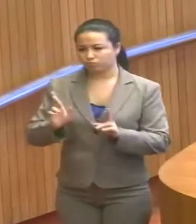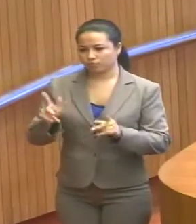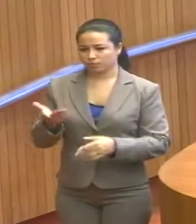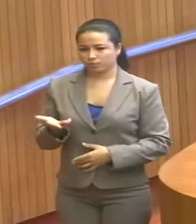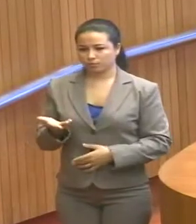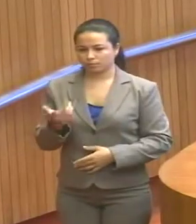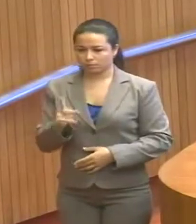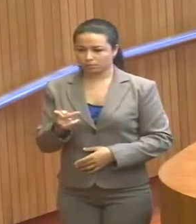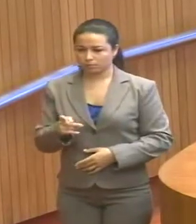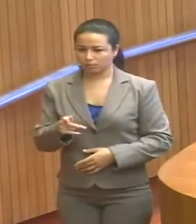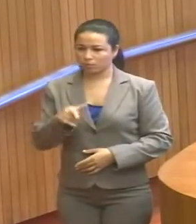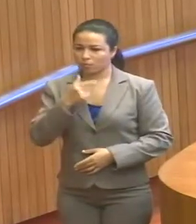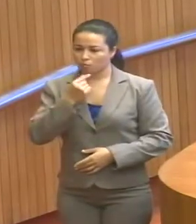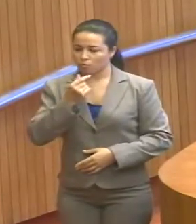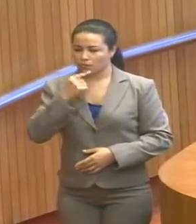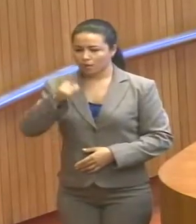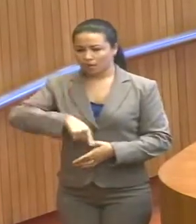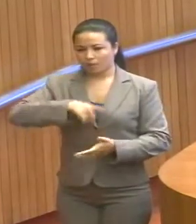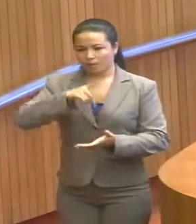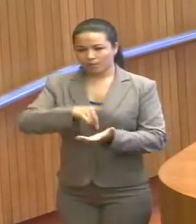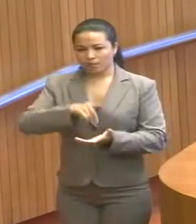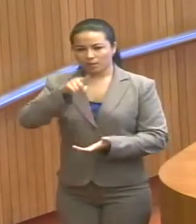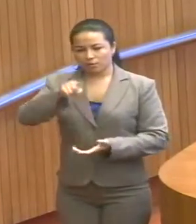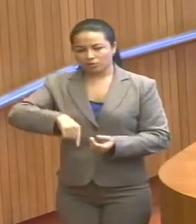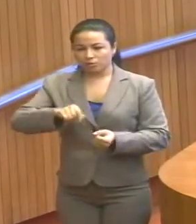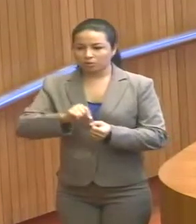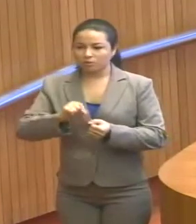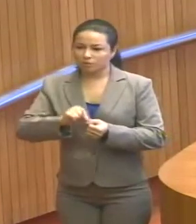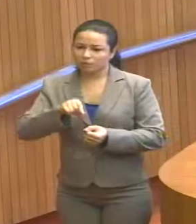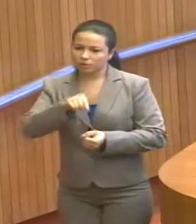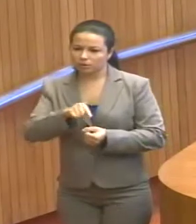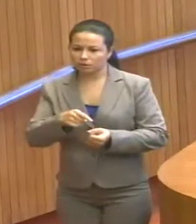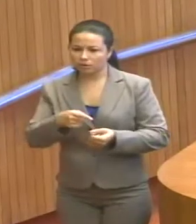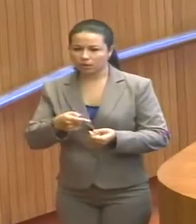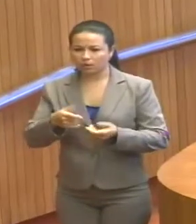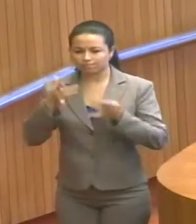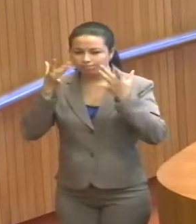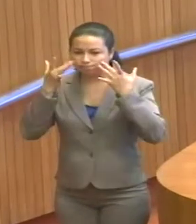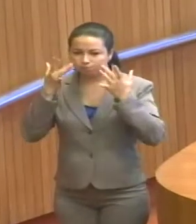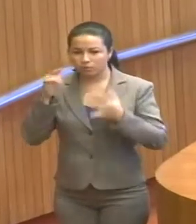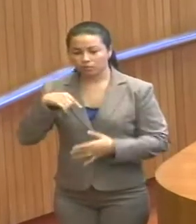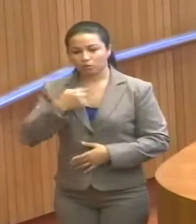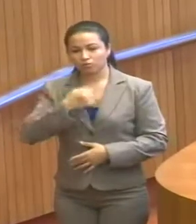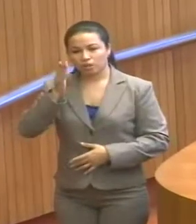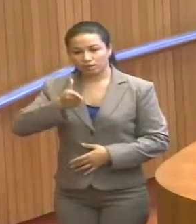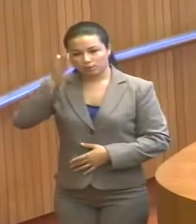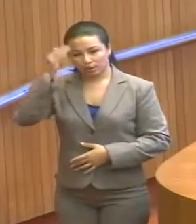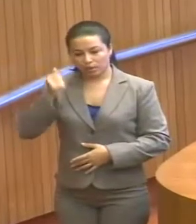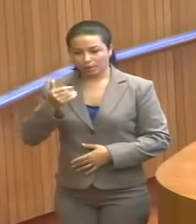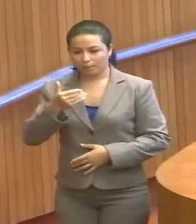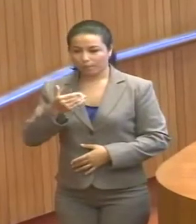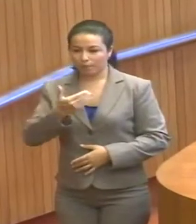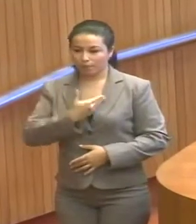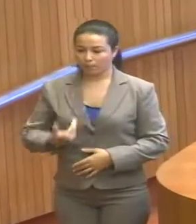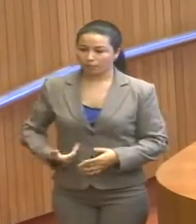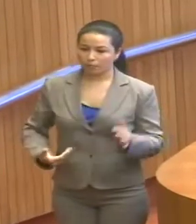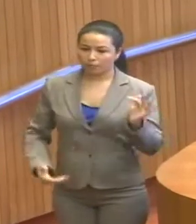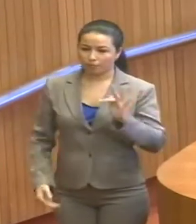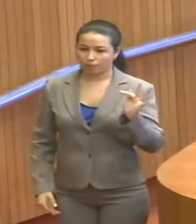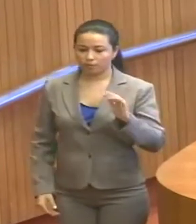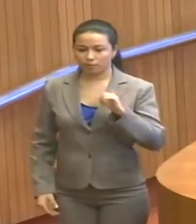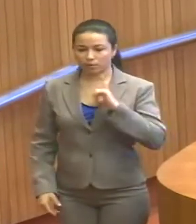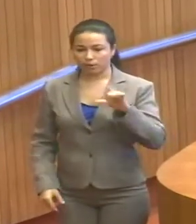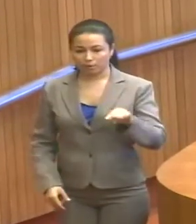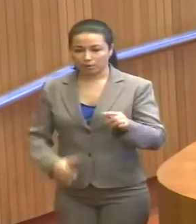diferenciado. Aquele homem que, na verdade, é até um artista. Todos nós sabemos que hoje, inclusive na política do governo federal, há uma